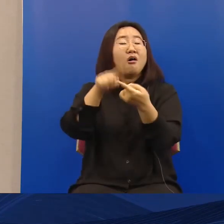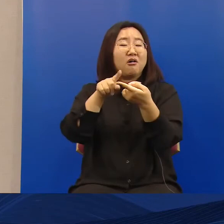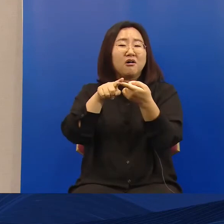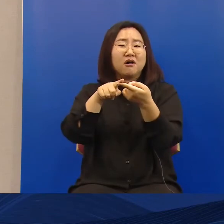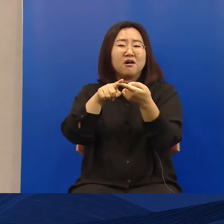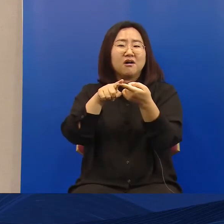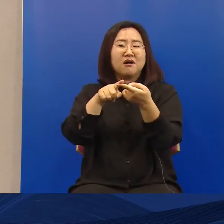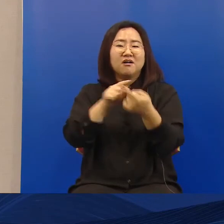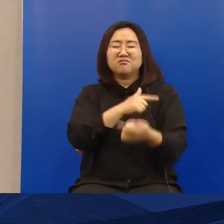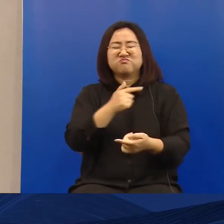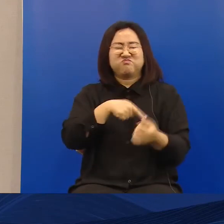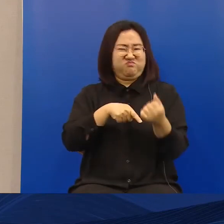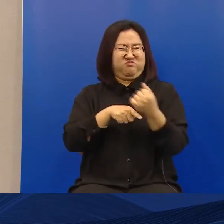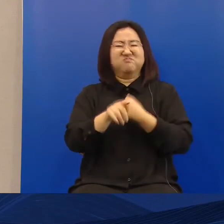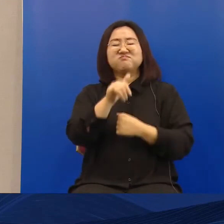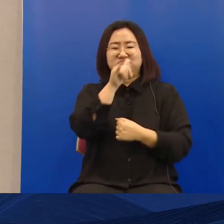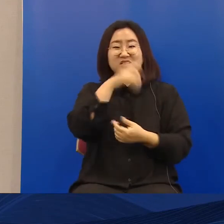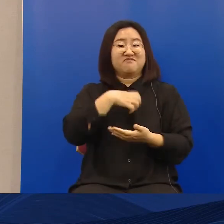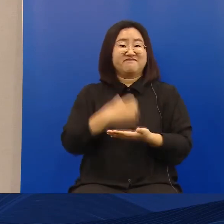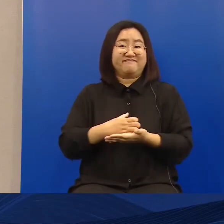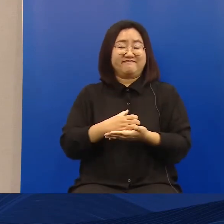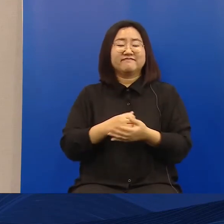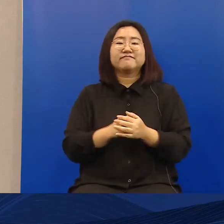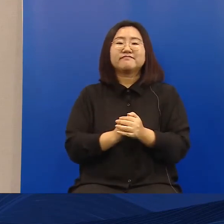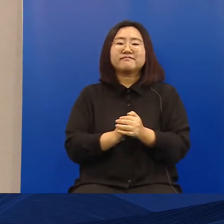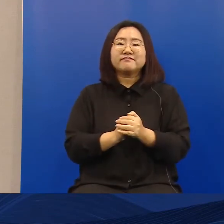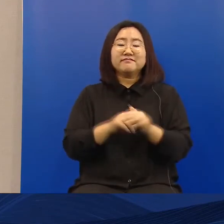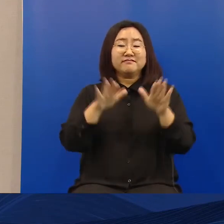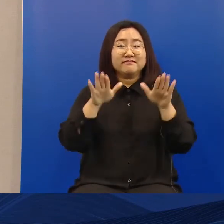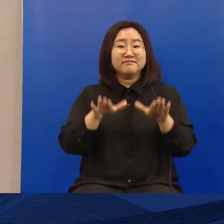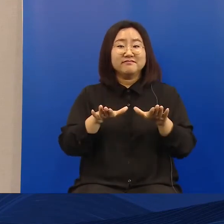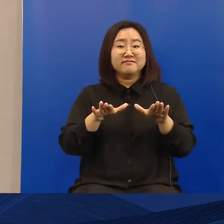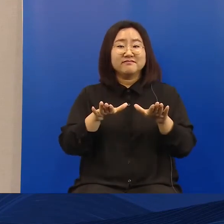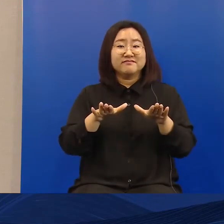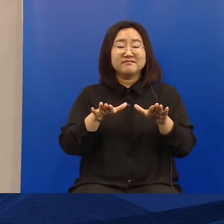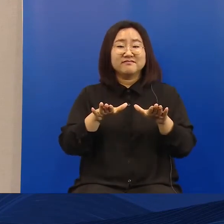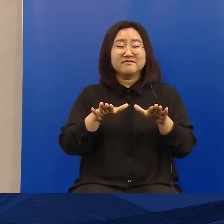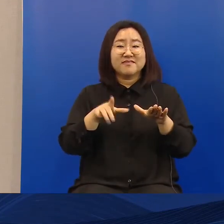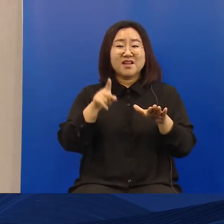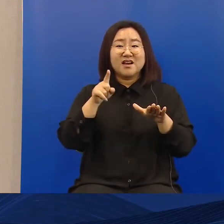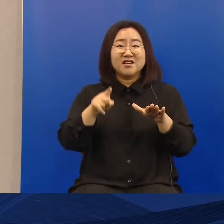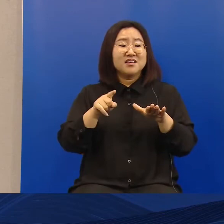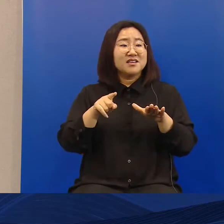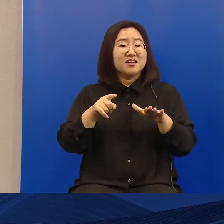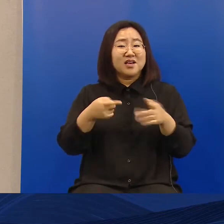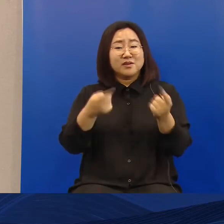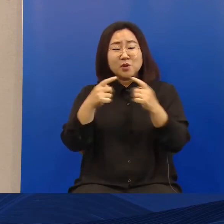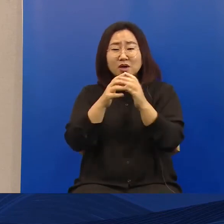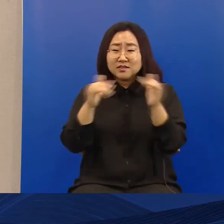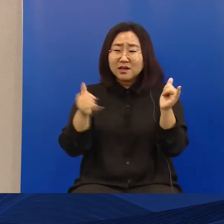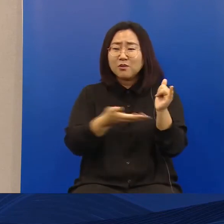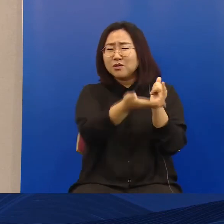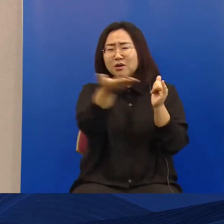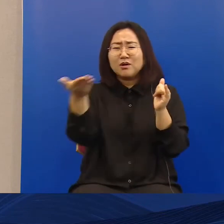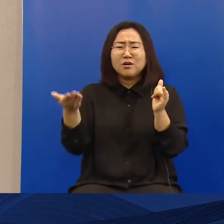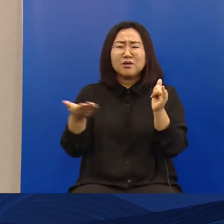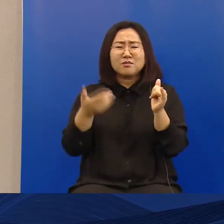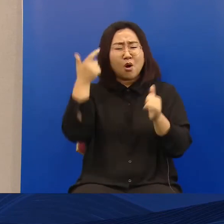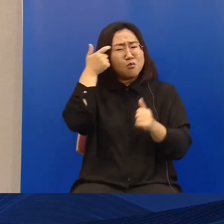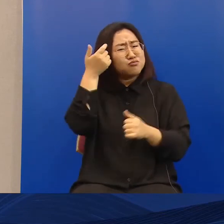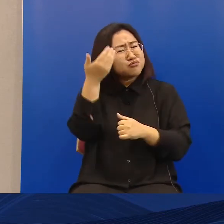부분이 매우 의미 있게 다가왔습니다. 오늘 좀 이 플로우도 그렇고 여러 분들과